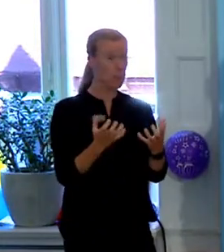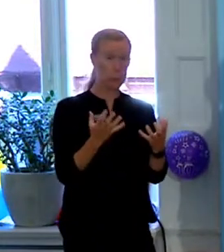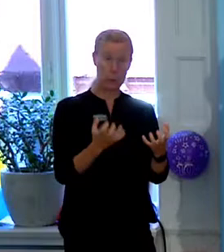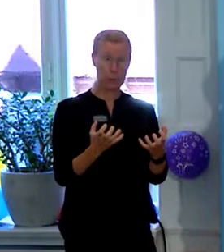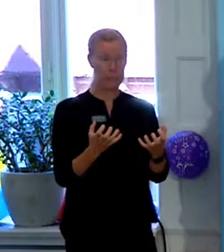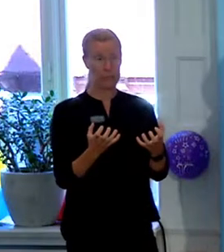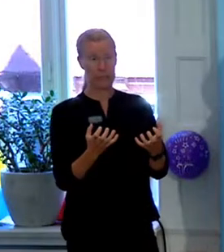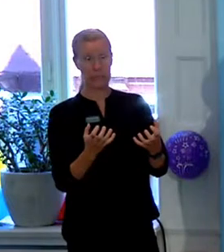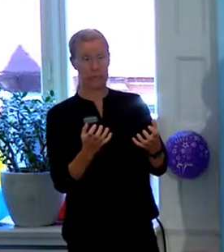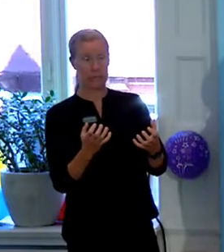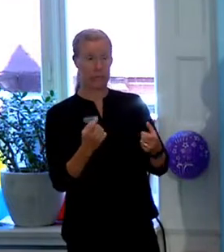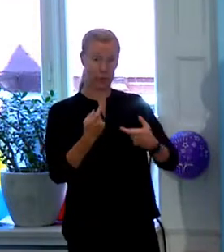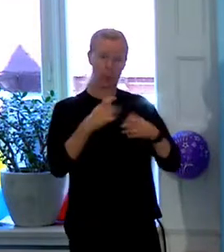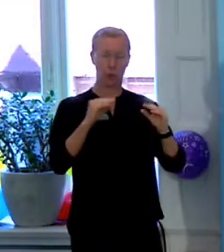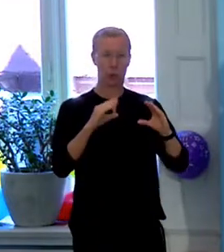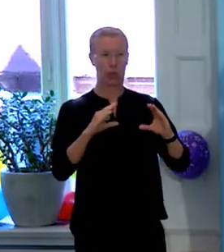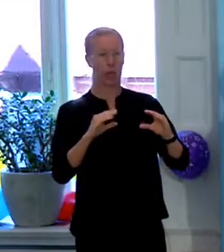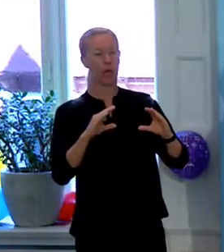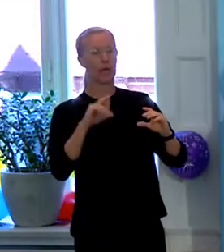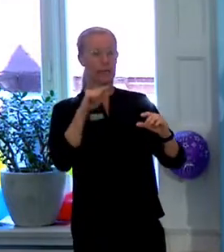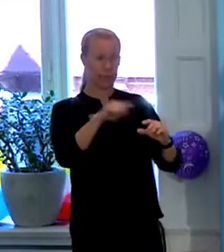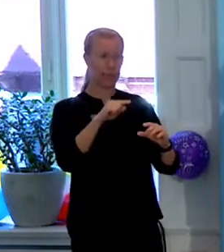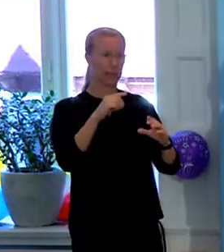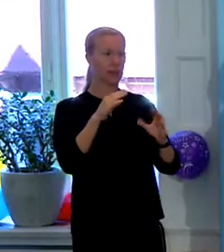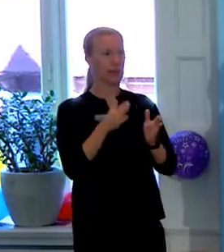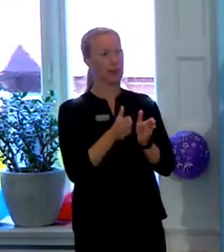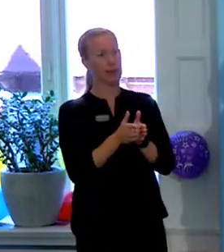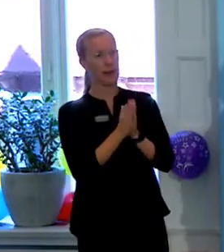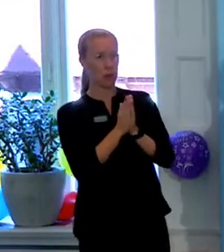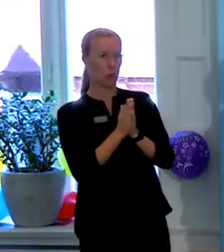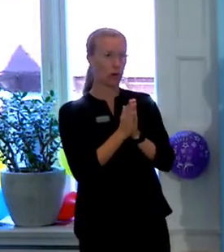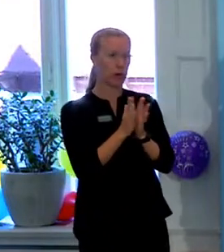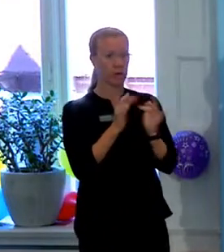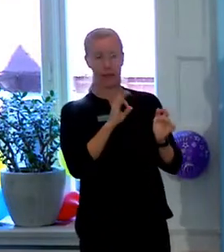att religionsfrihet kan användas till